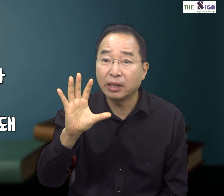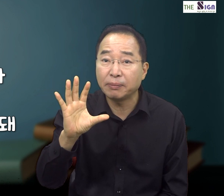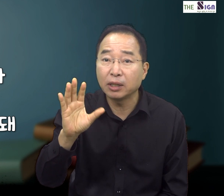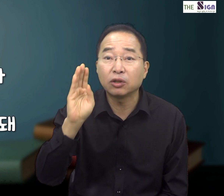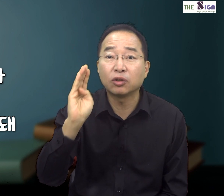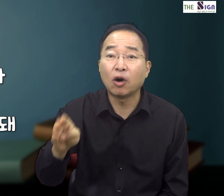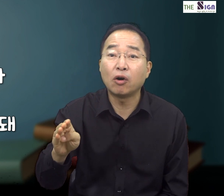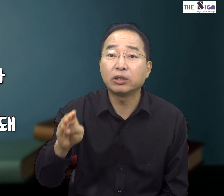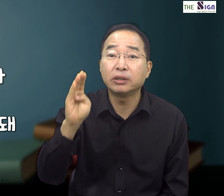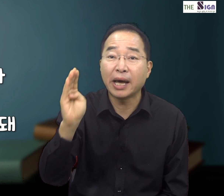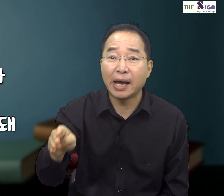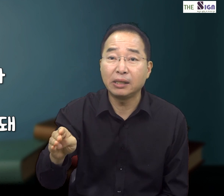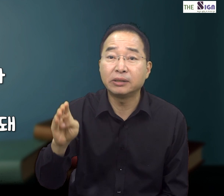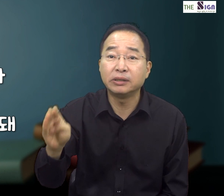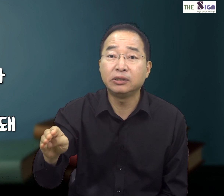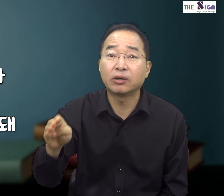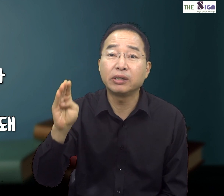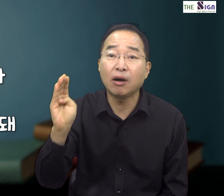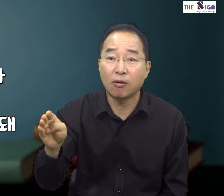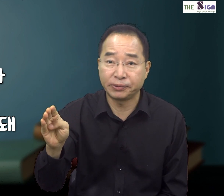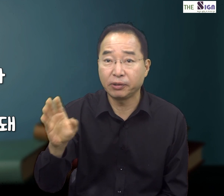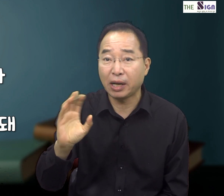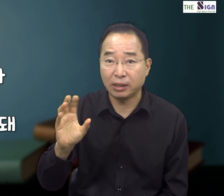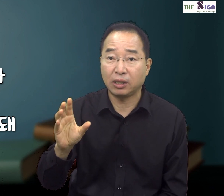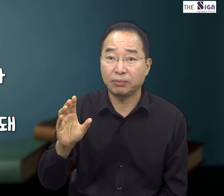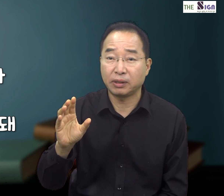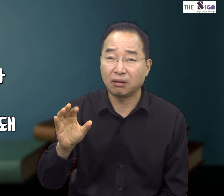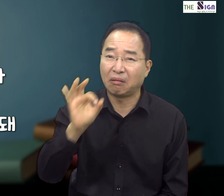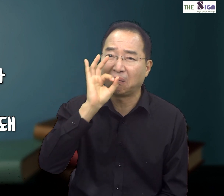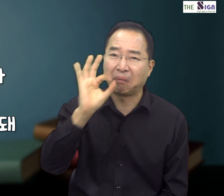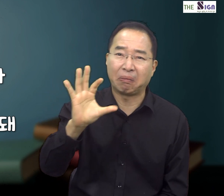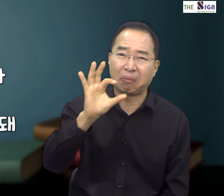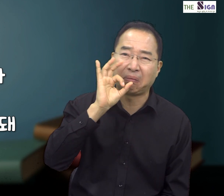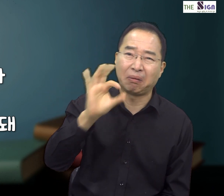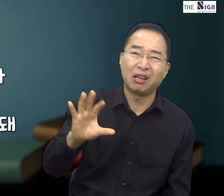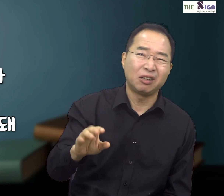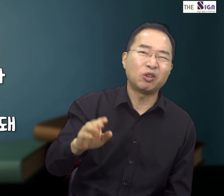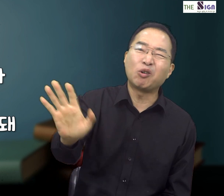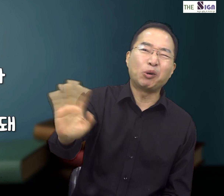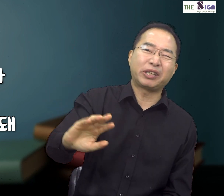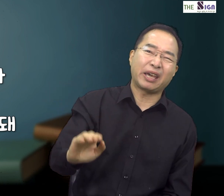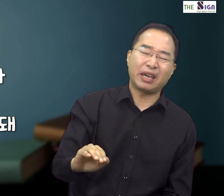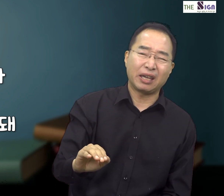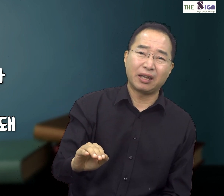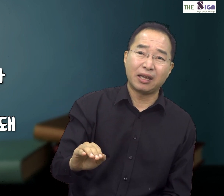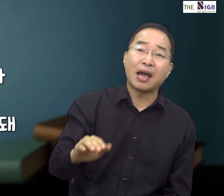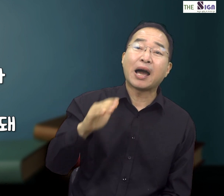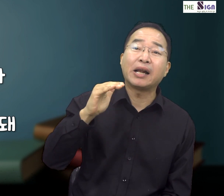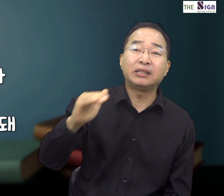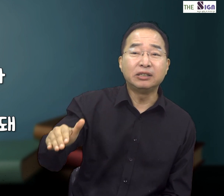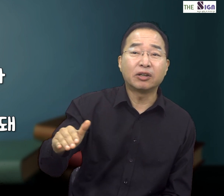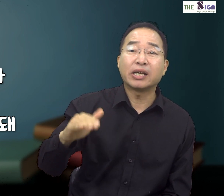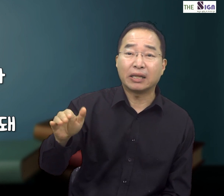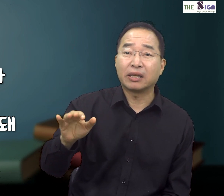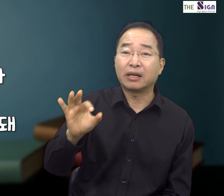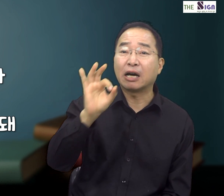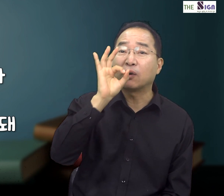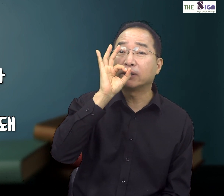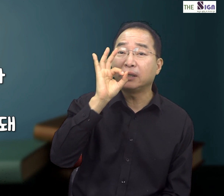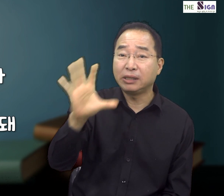되면 너는 할 능력이 없어라는 개념이 돼요. 넌 그거 못해. 할 능력이 안 돼. 라고 할 땐 이런